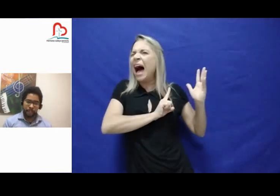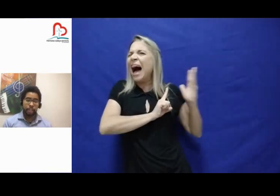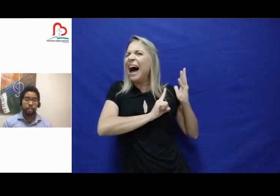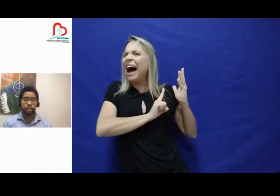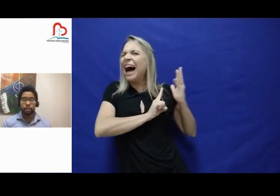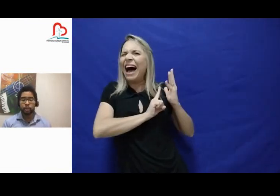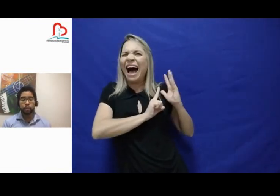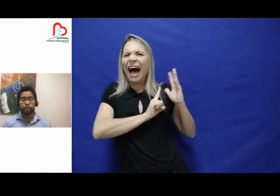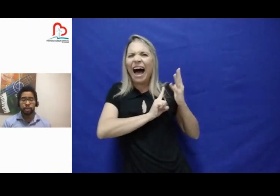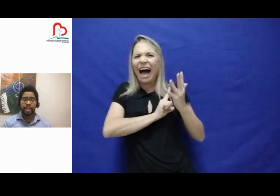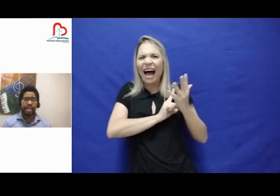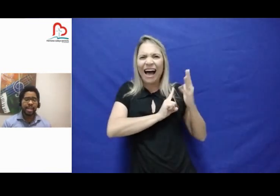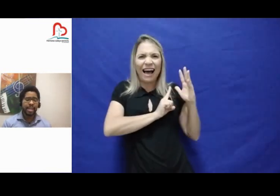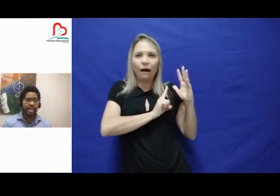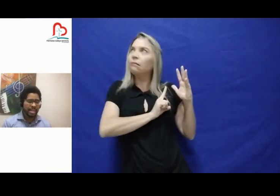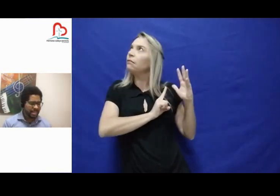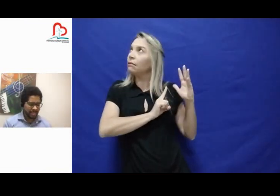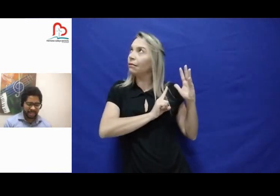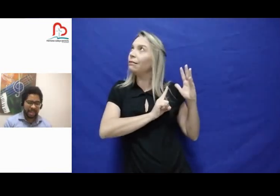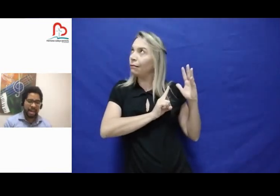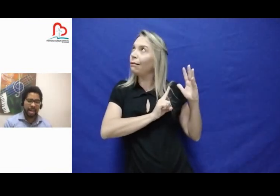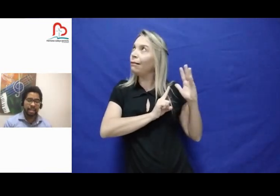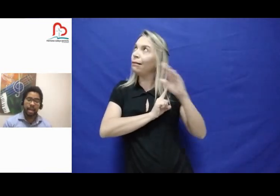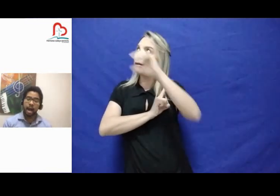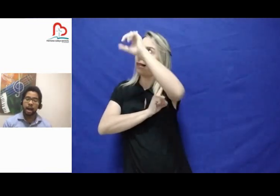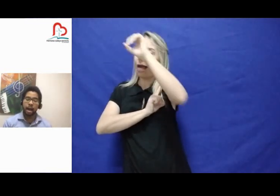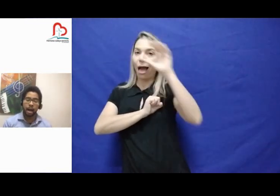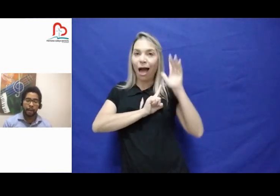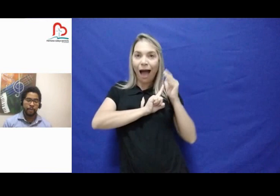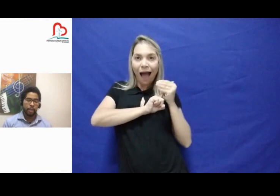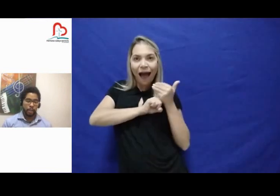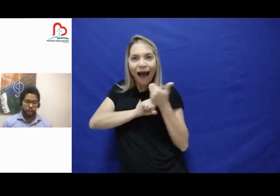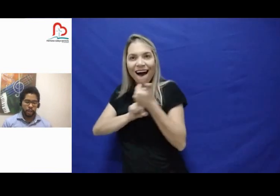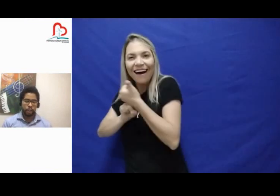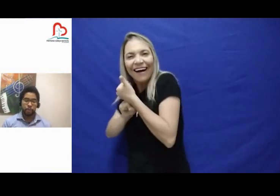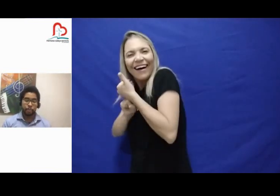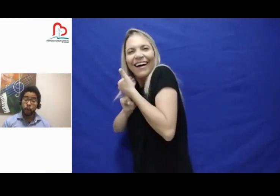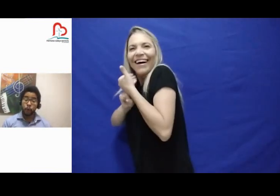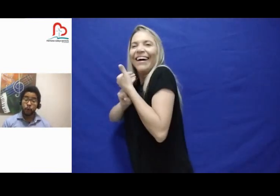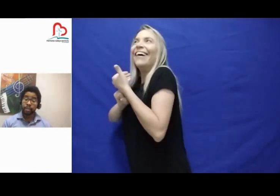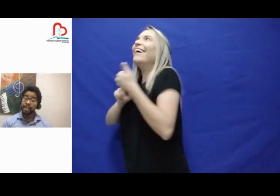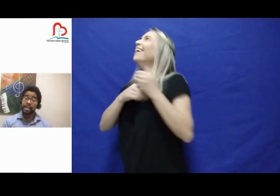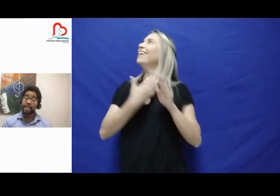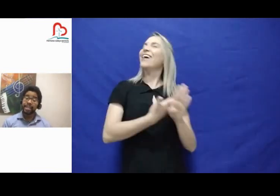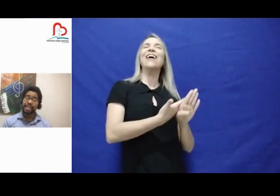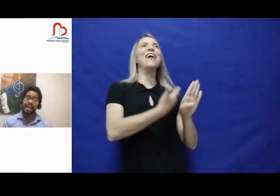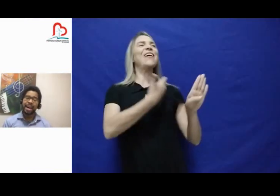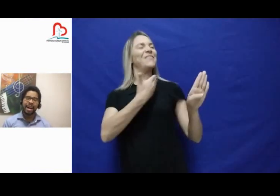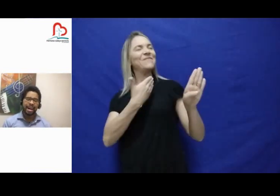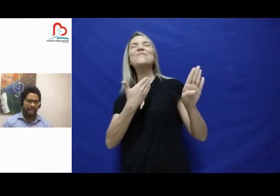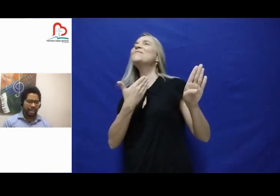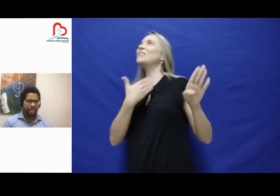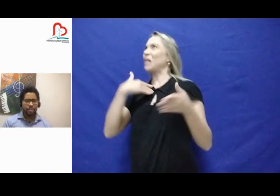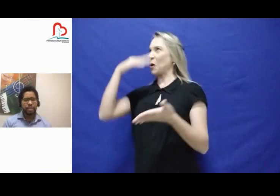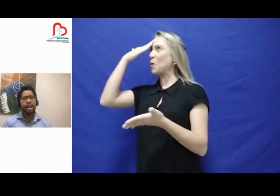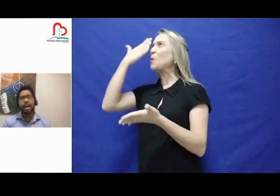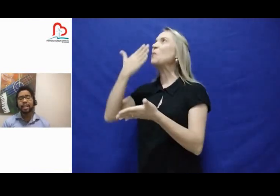Do perigo que cercá-la, ele